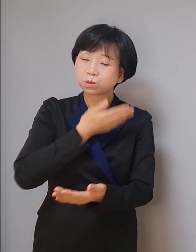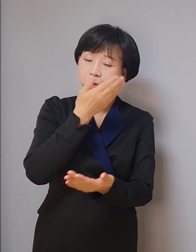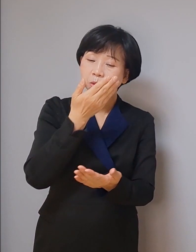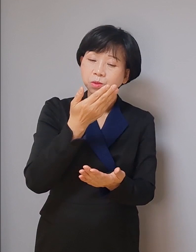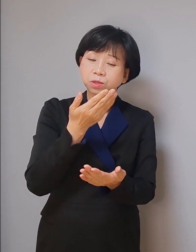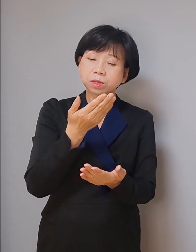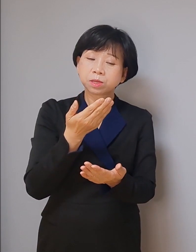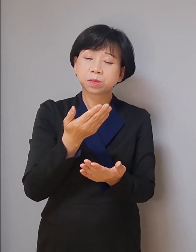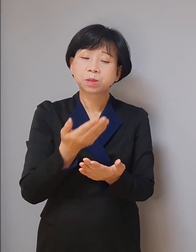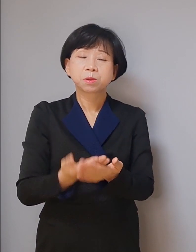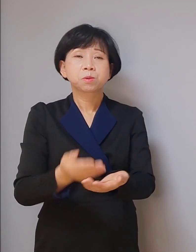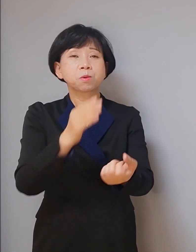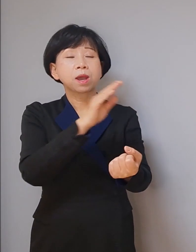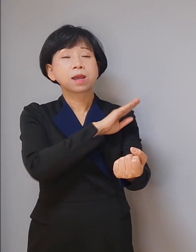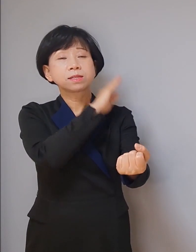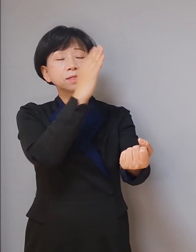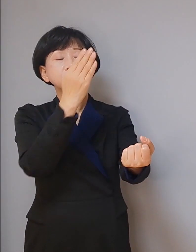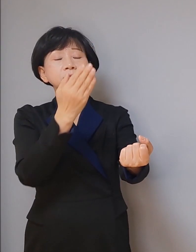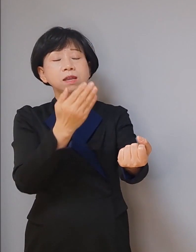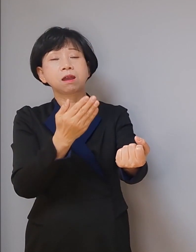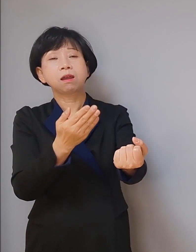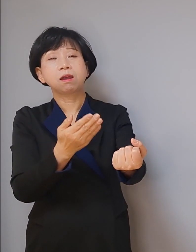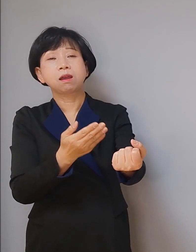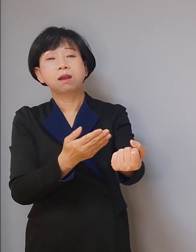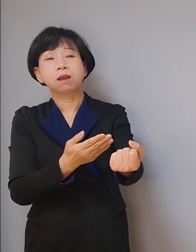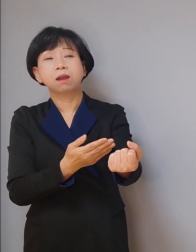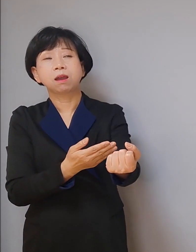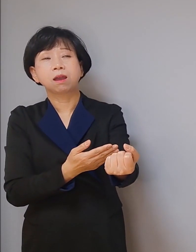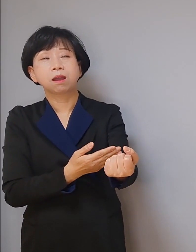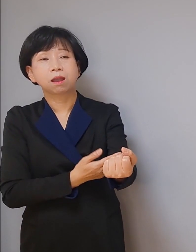영광과 존귀와 능력